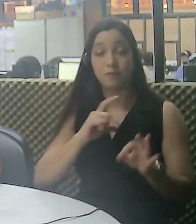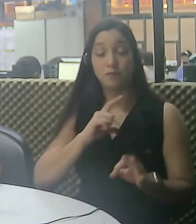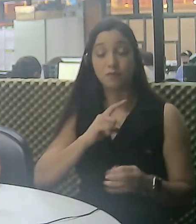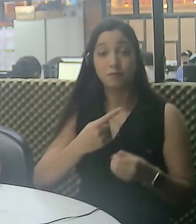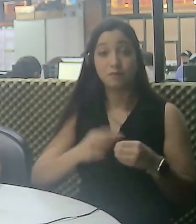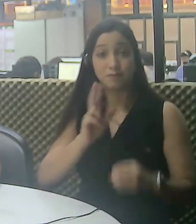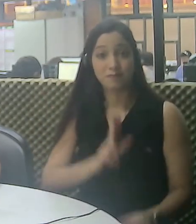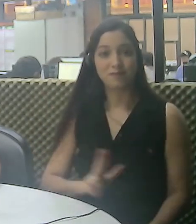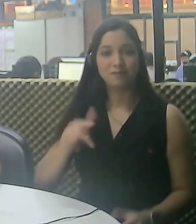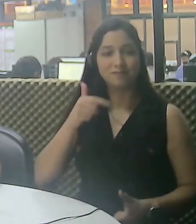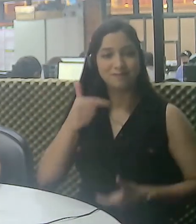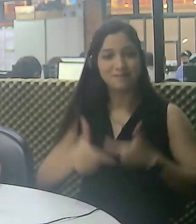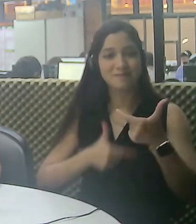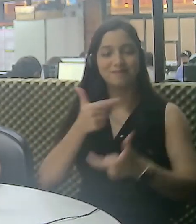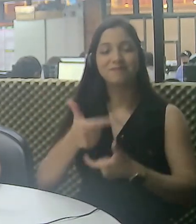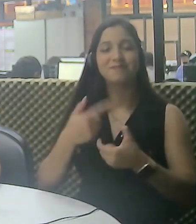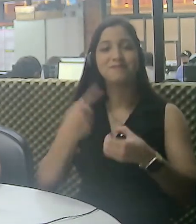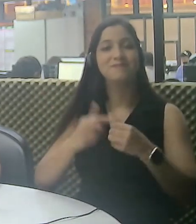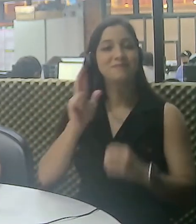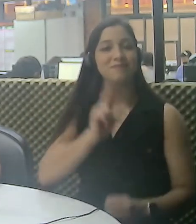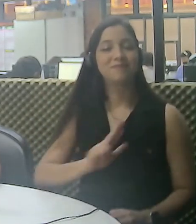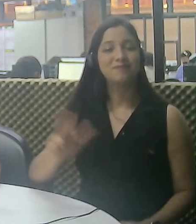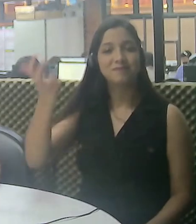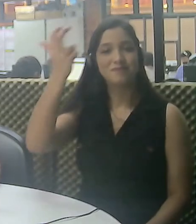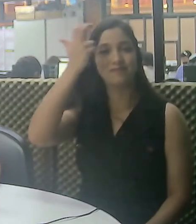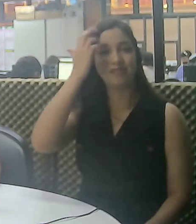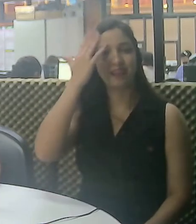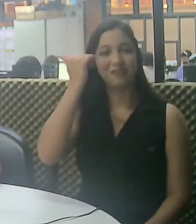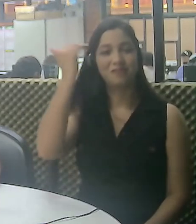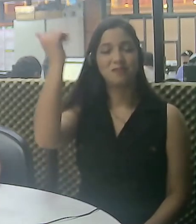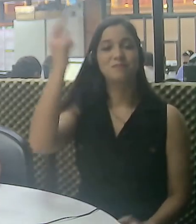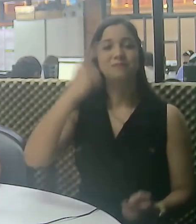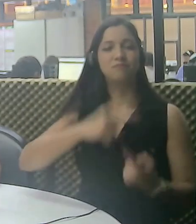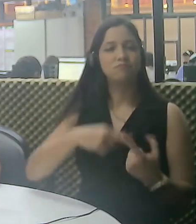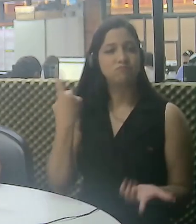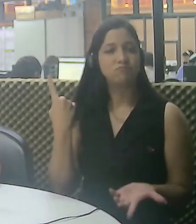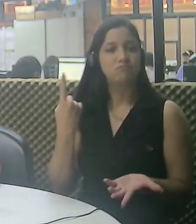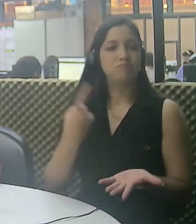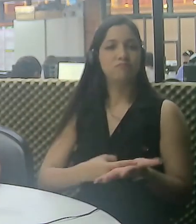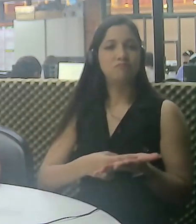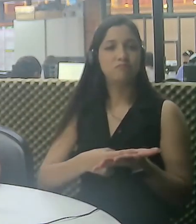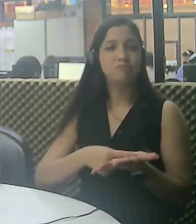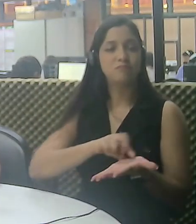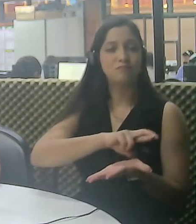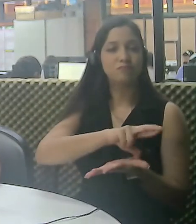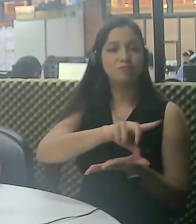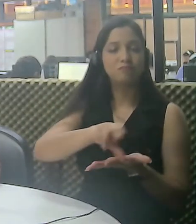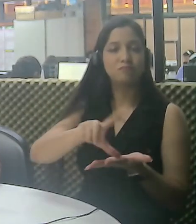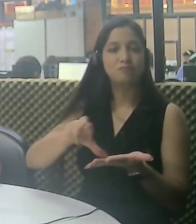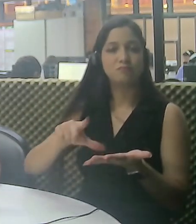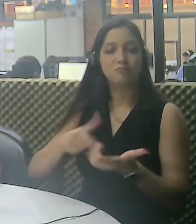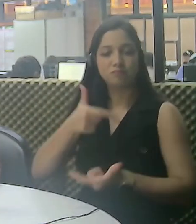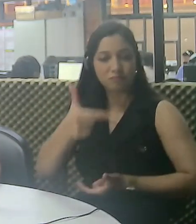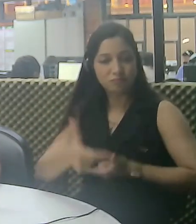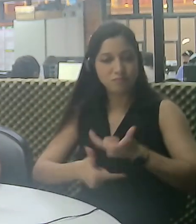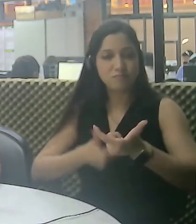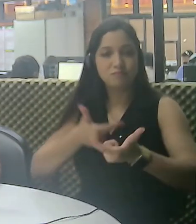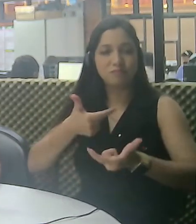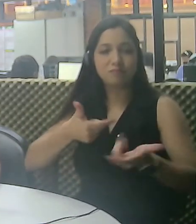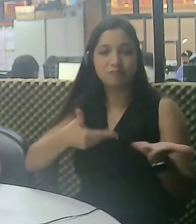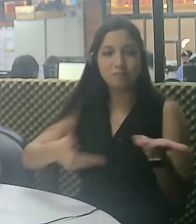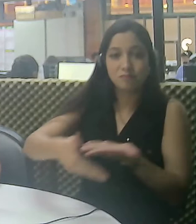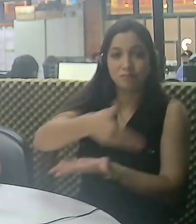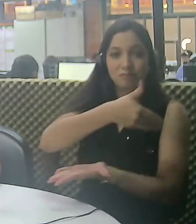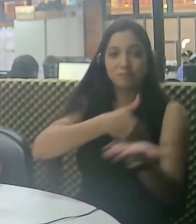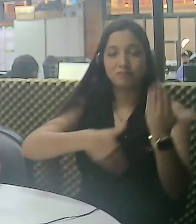cidade. O trabalho de Uberlândia no meio cultural tem se destacado devido ao compromisso com a pluralidade de atividades desenvolvidas e